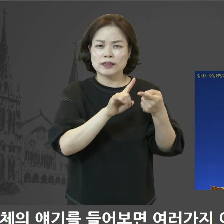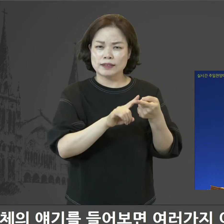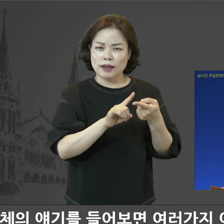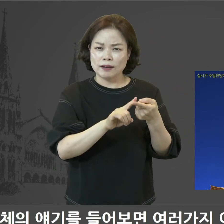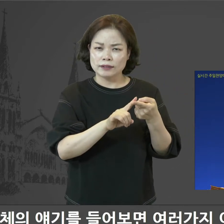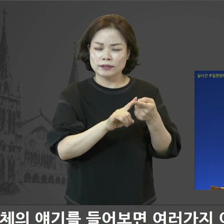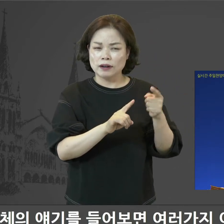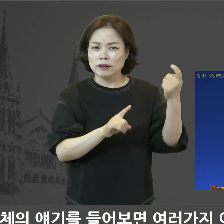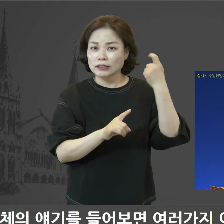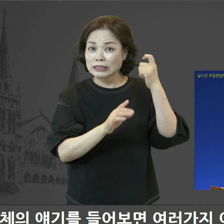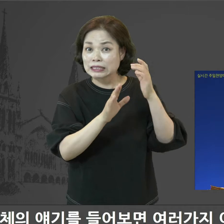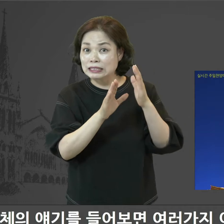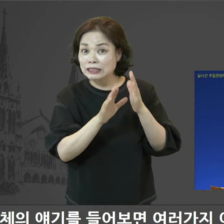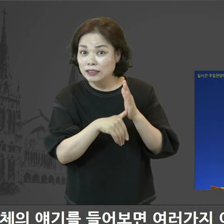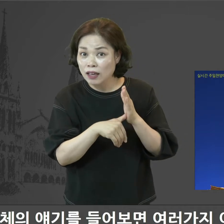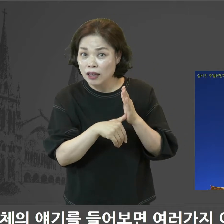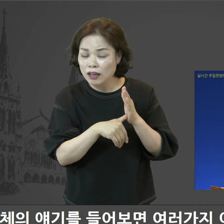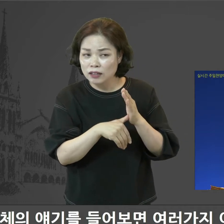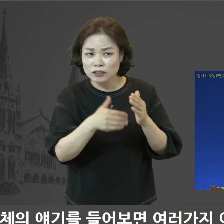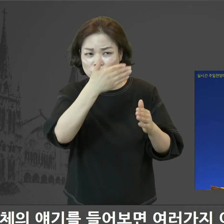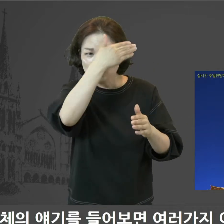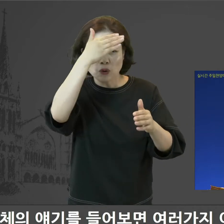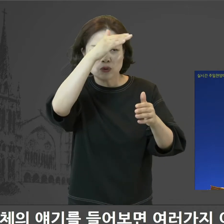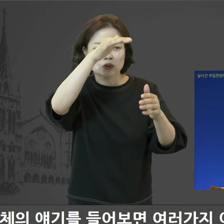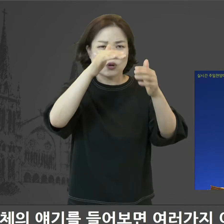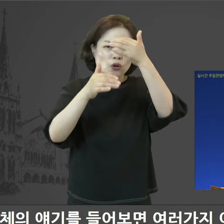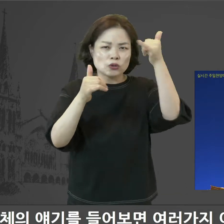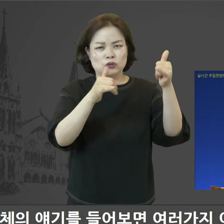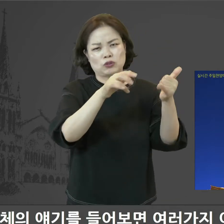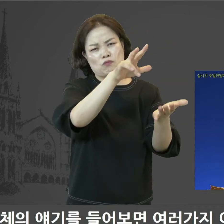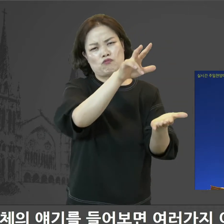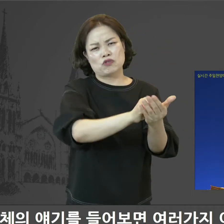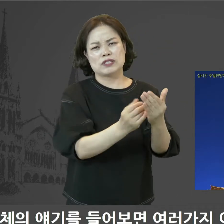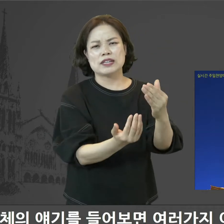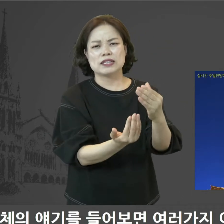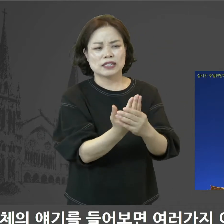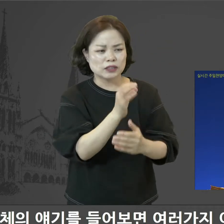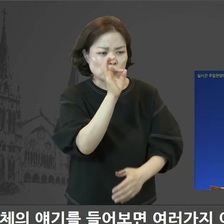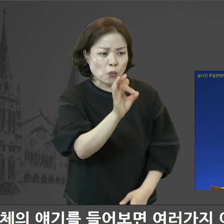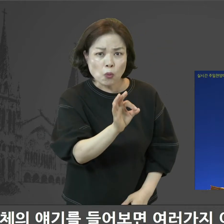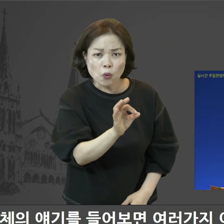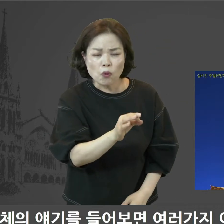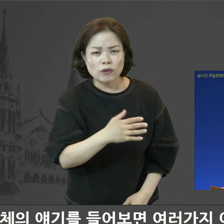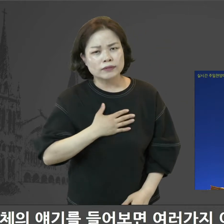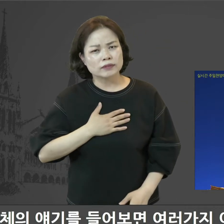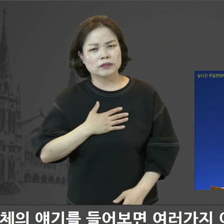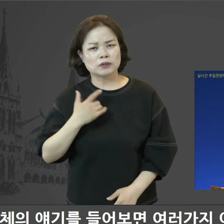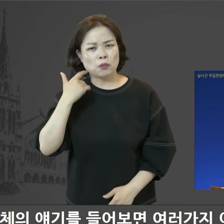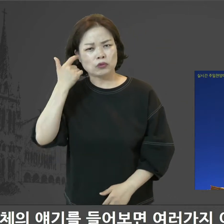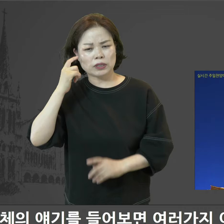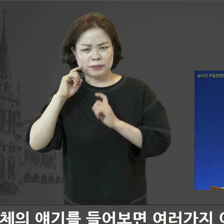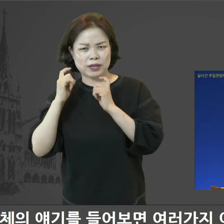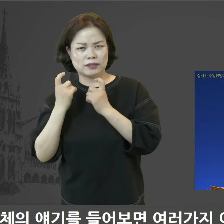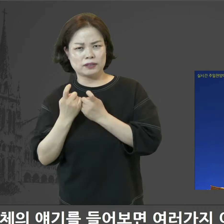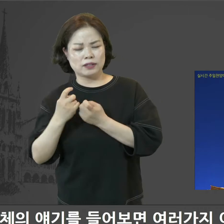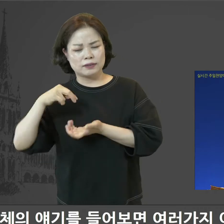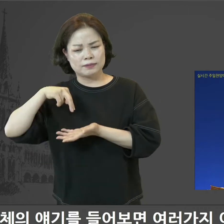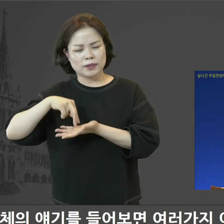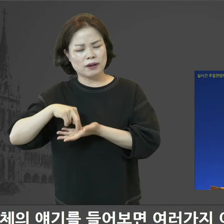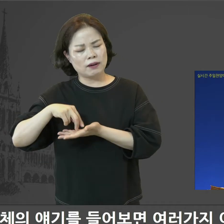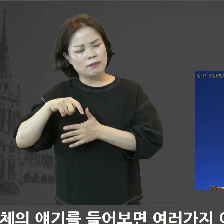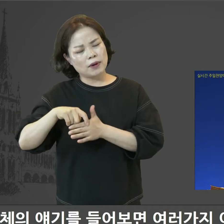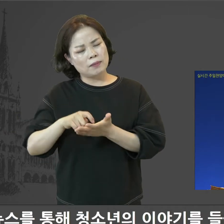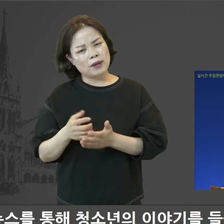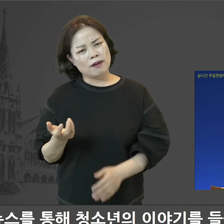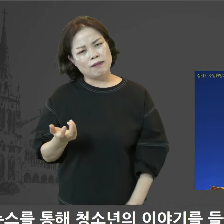이야기를 들을 때, 또 그 청소년에 관련된 문제들을 많이 들을 때 저는 개인적으로 마음이 너무 많이